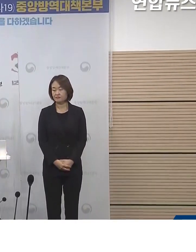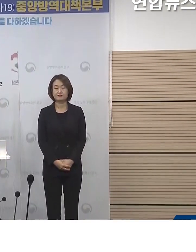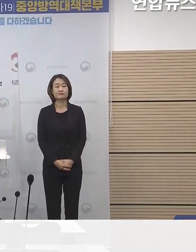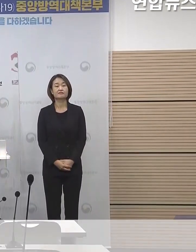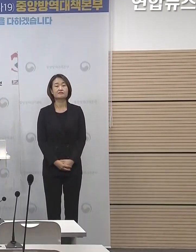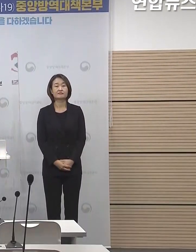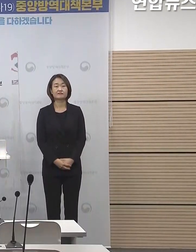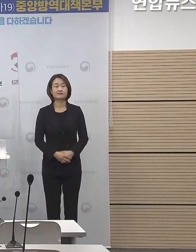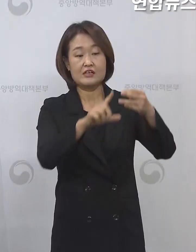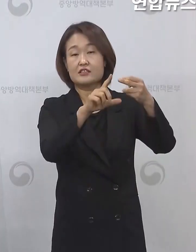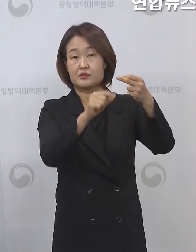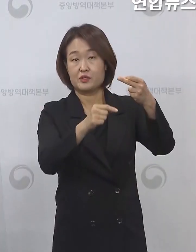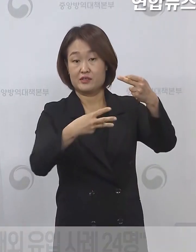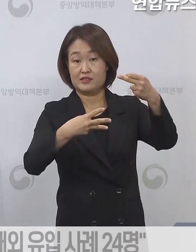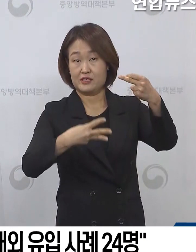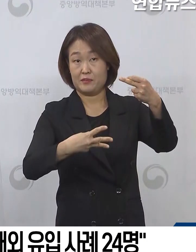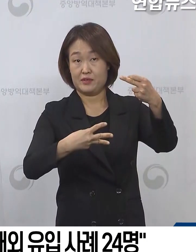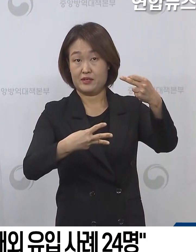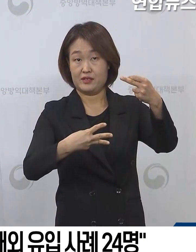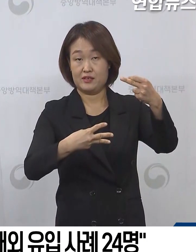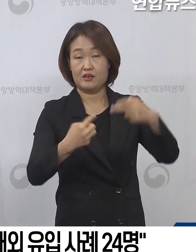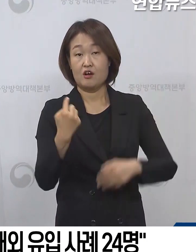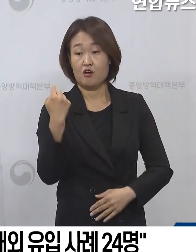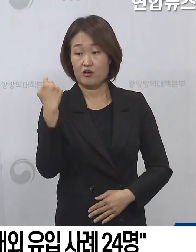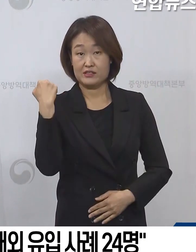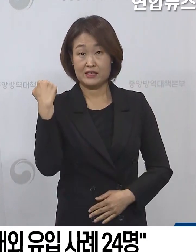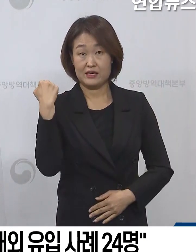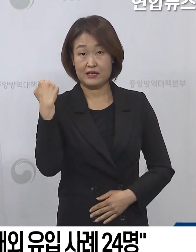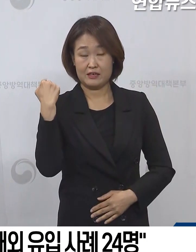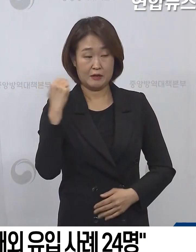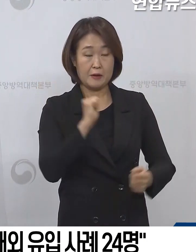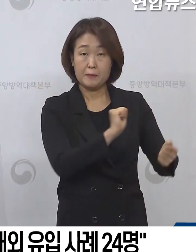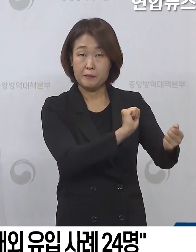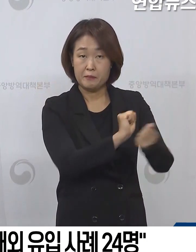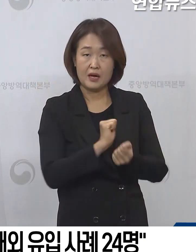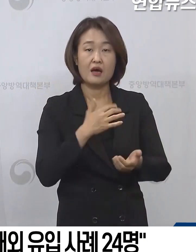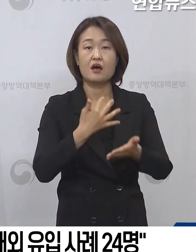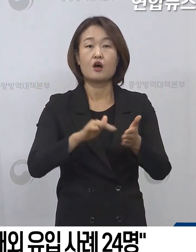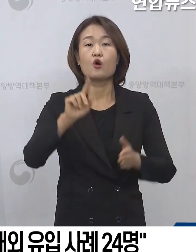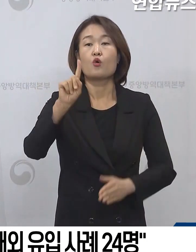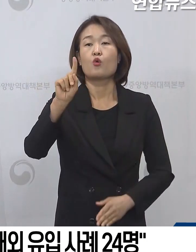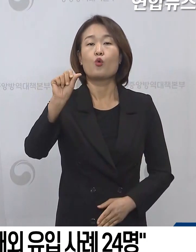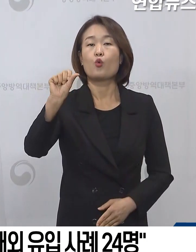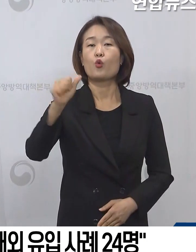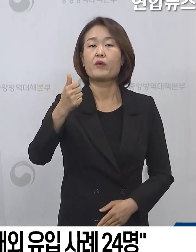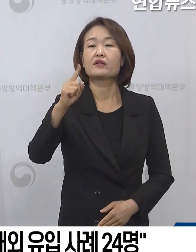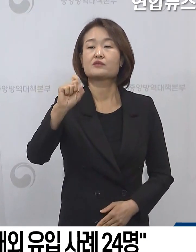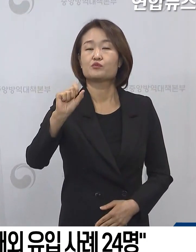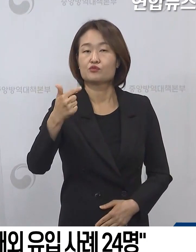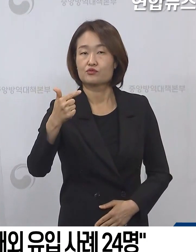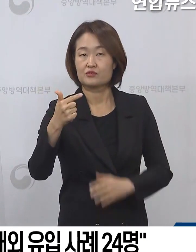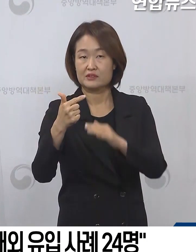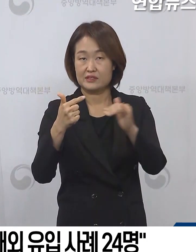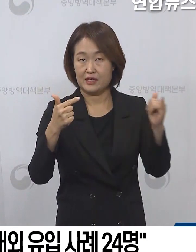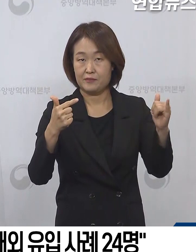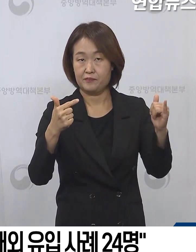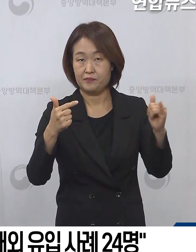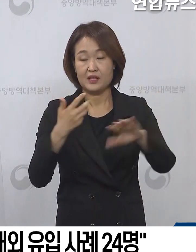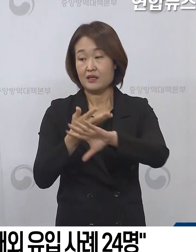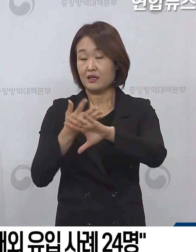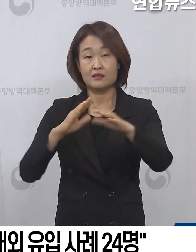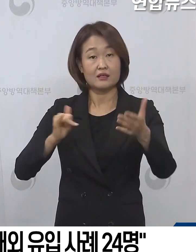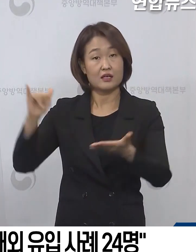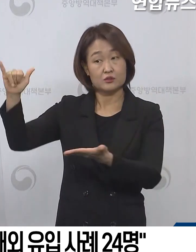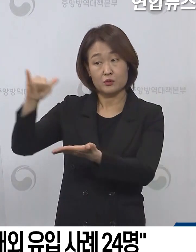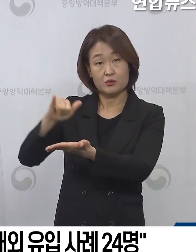설명드리겠습니다 국내 발생 심기 확장자는 516 명의 확인되었고 해외 유입